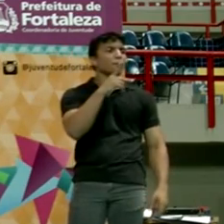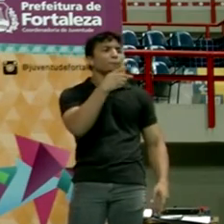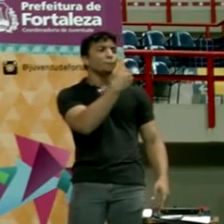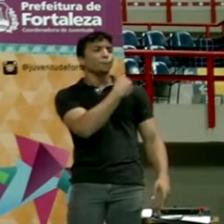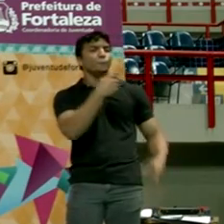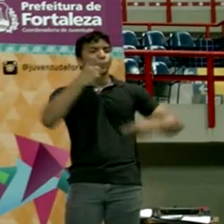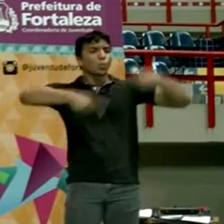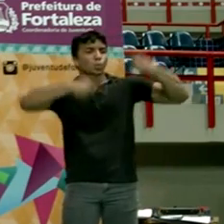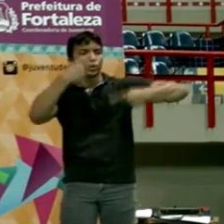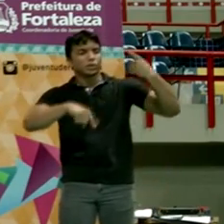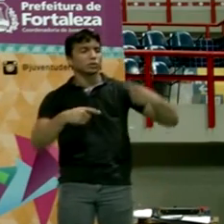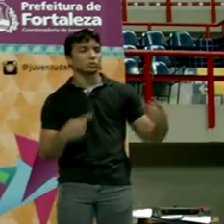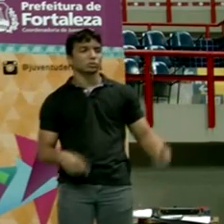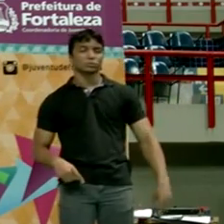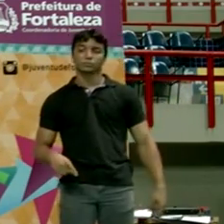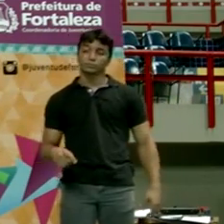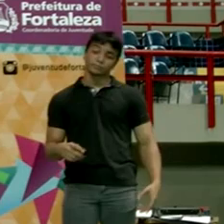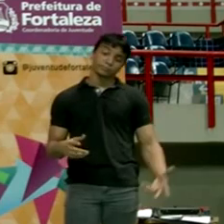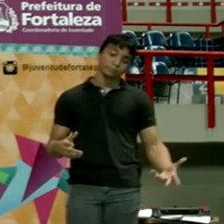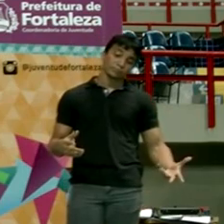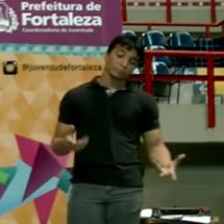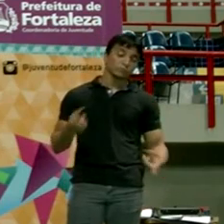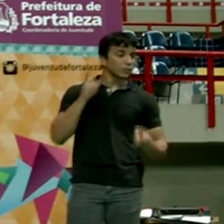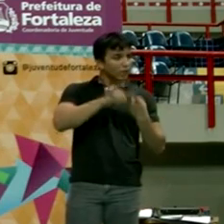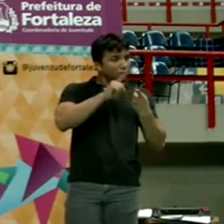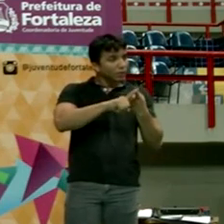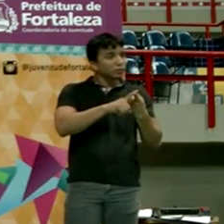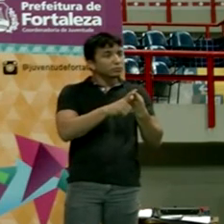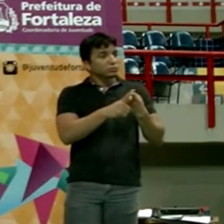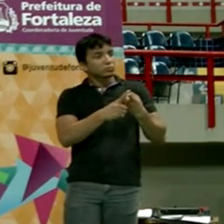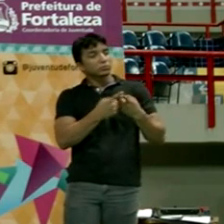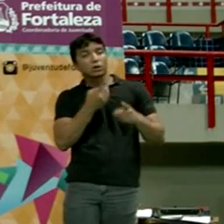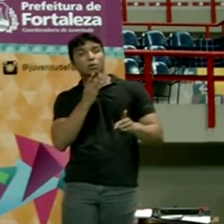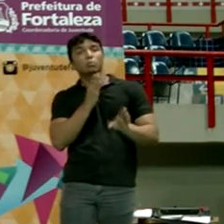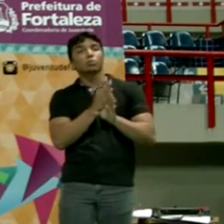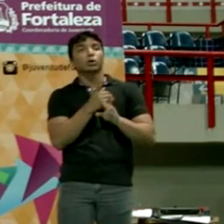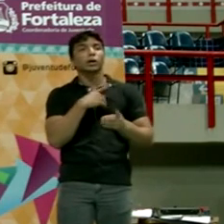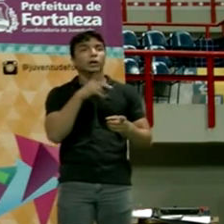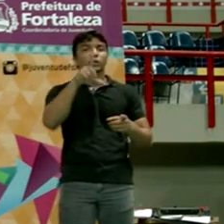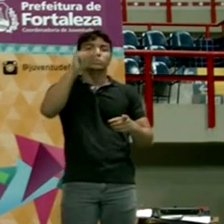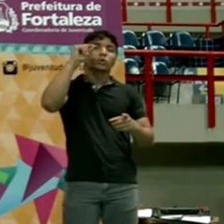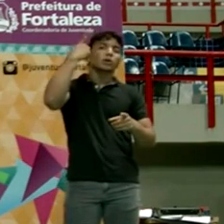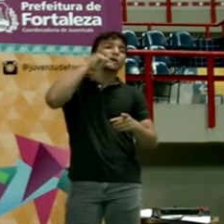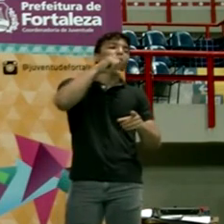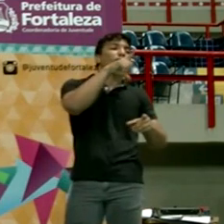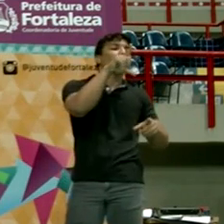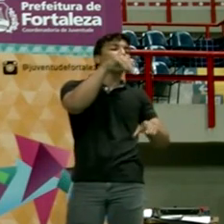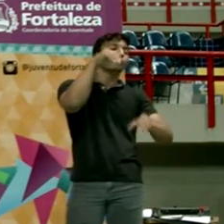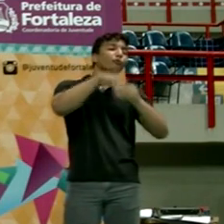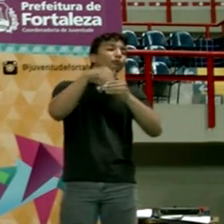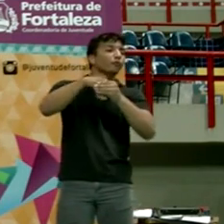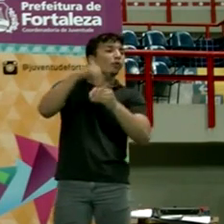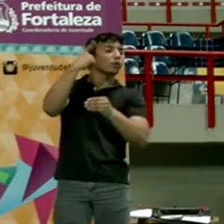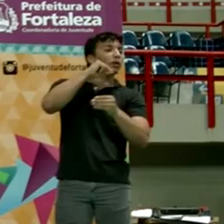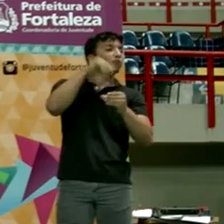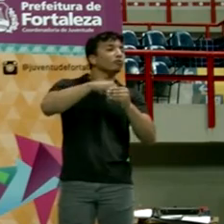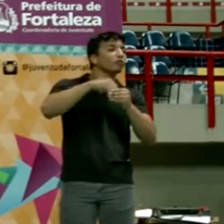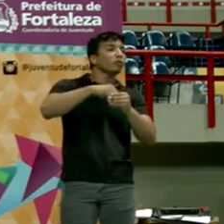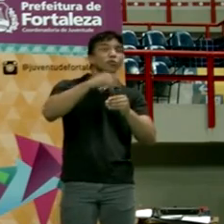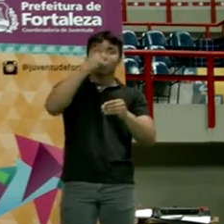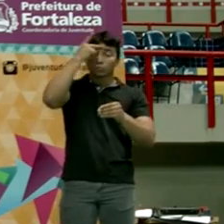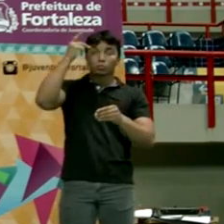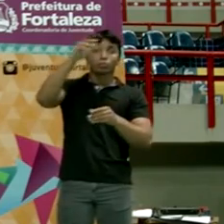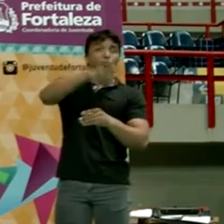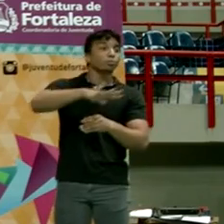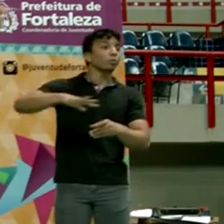dos políticos. Eu digo assim, também. Porque quem escolhe os políticos? Somos nós, o